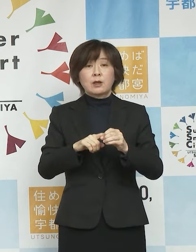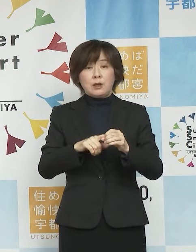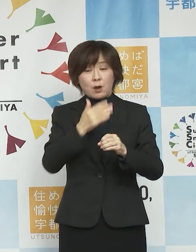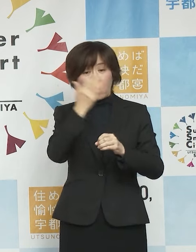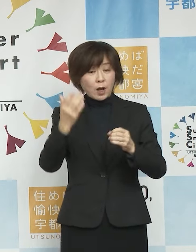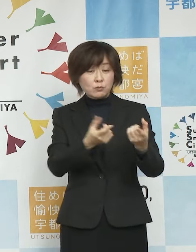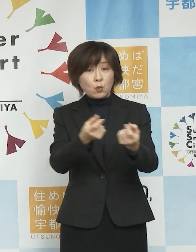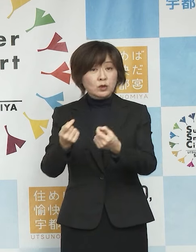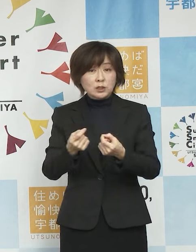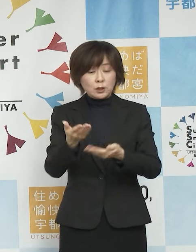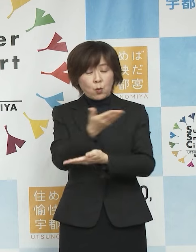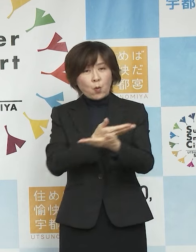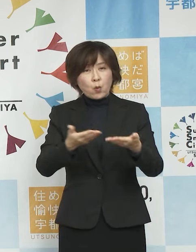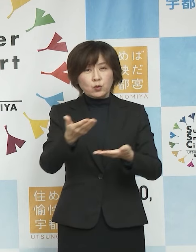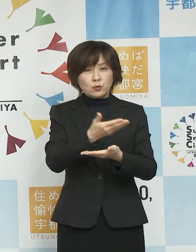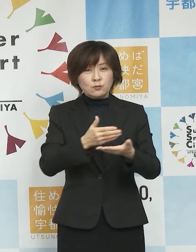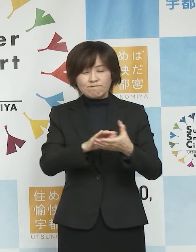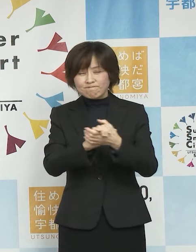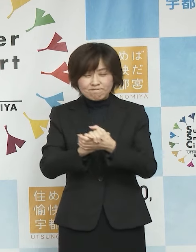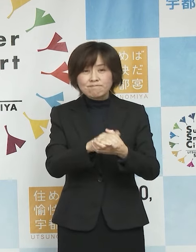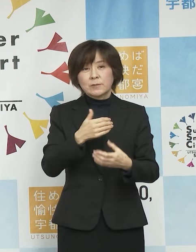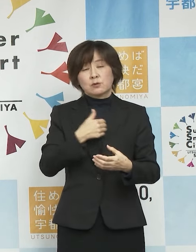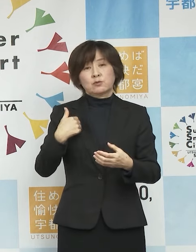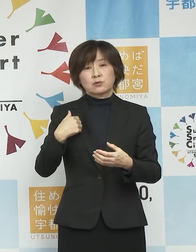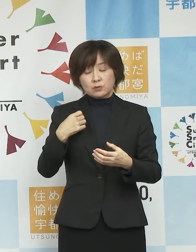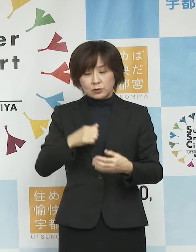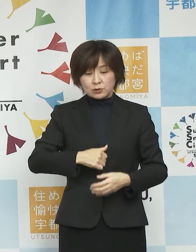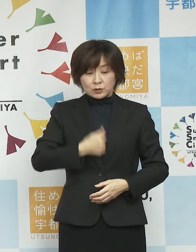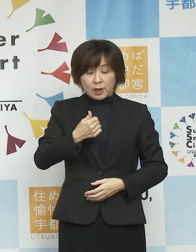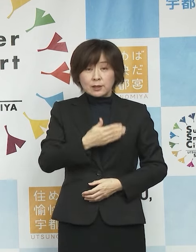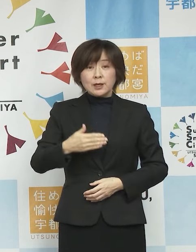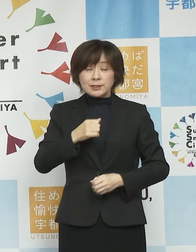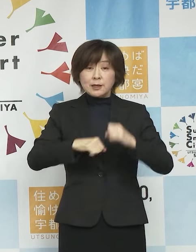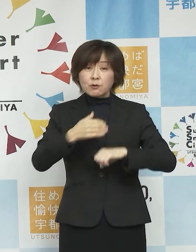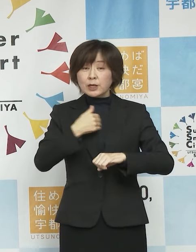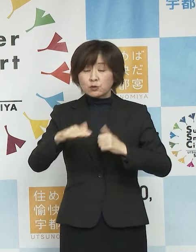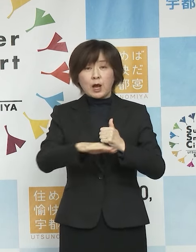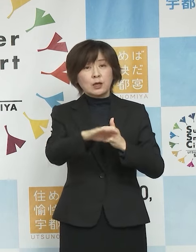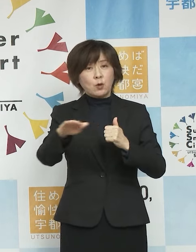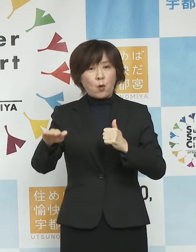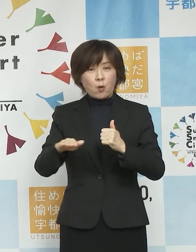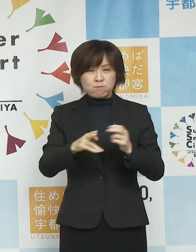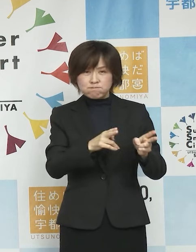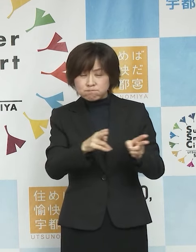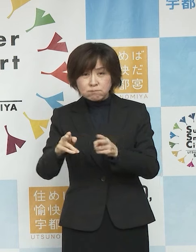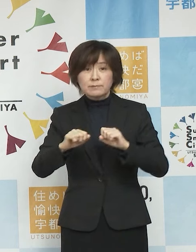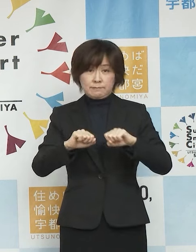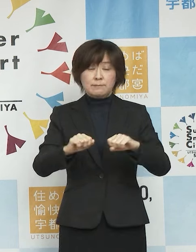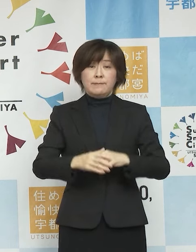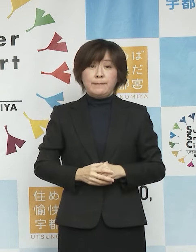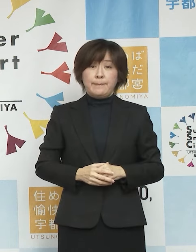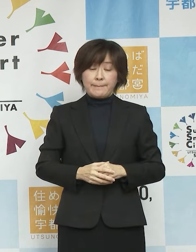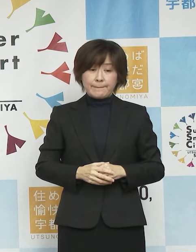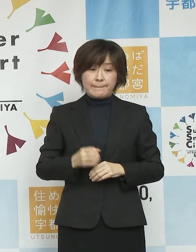若者同士が交流を深め主体的に活動できる環境を充実してまいります。3つ